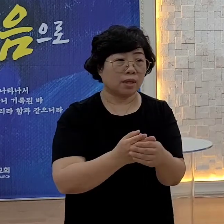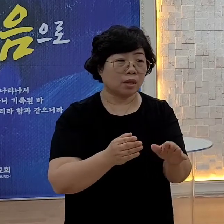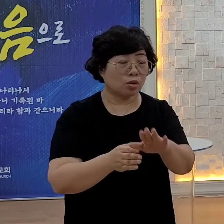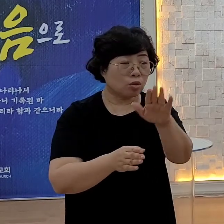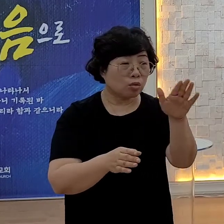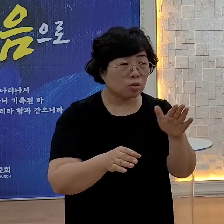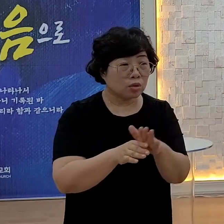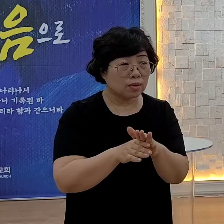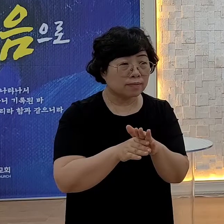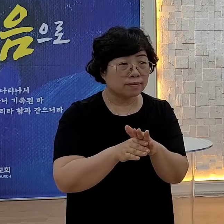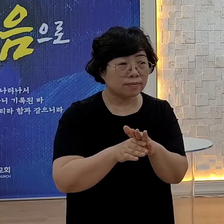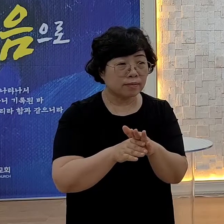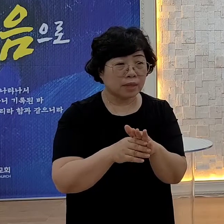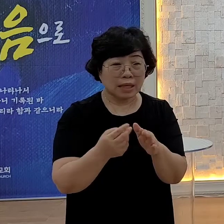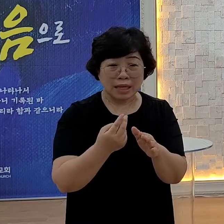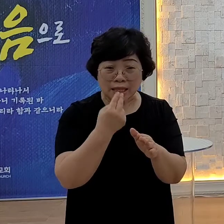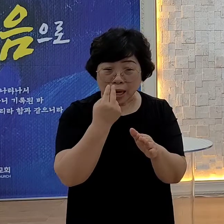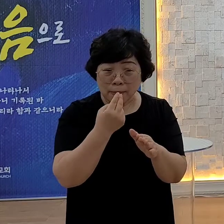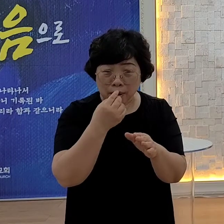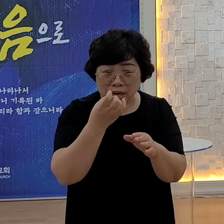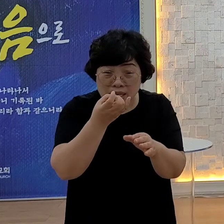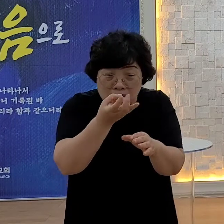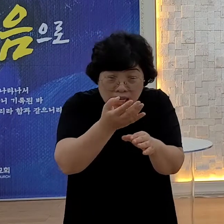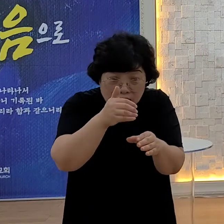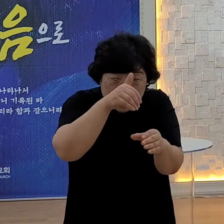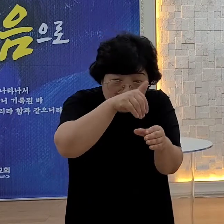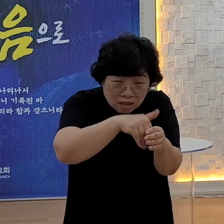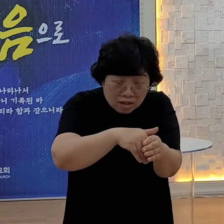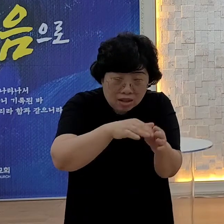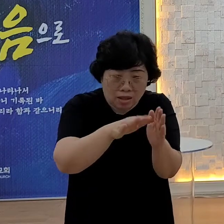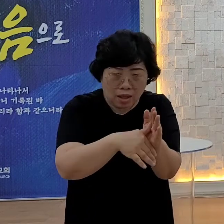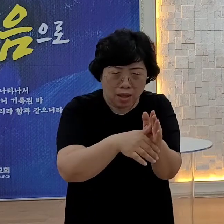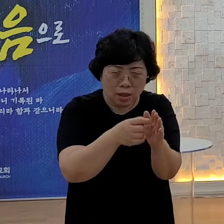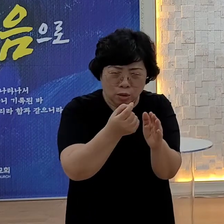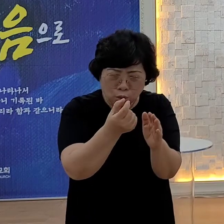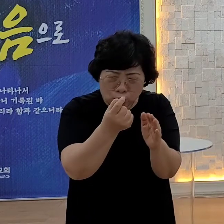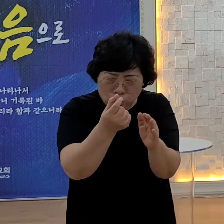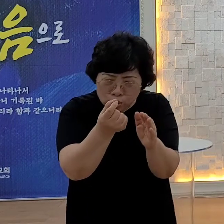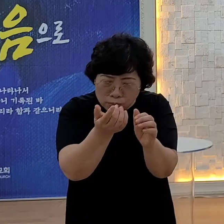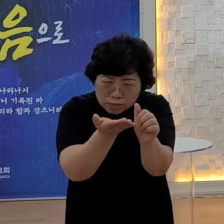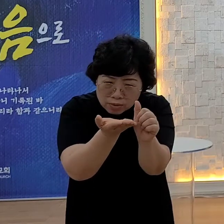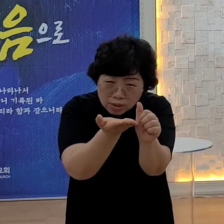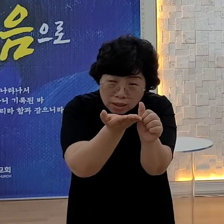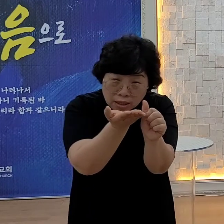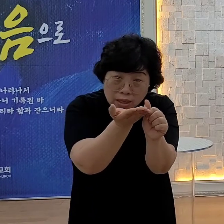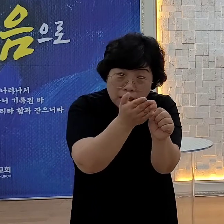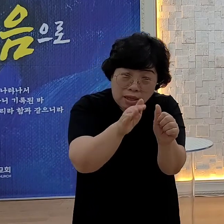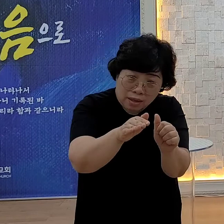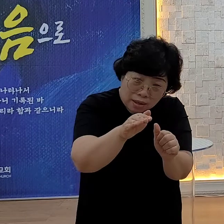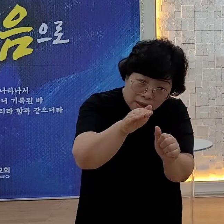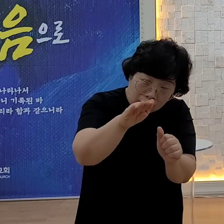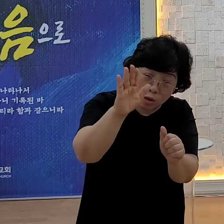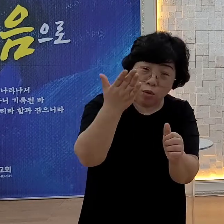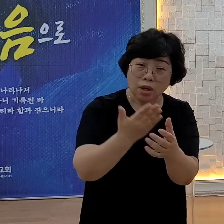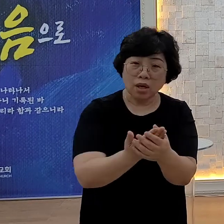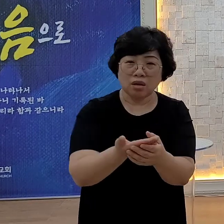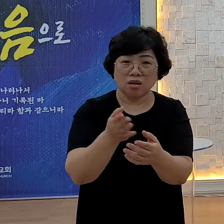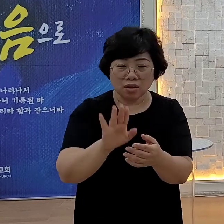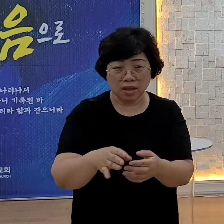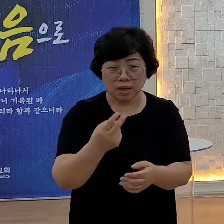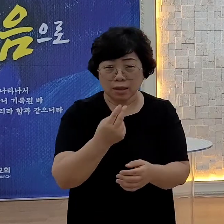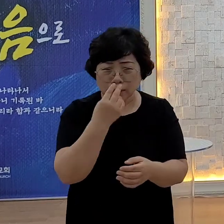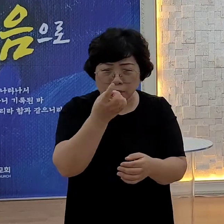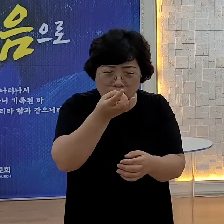생명의 씨앗이 떨어지잖아요. 그러면 믿음은 조금씩이라도 자라게 돼 있어요. 근데 우리 생명 씨앗이 들어왔는데